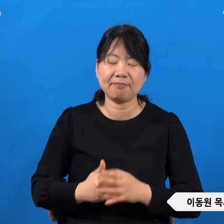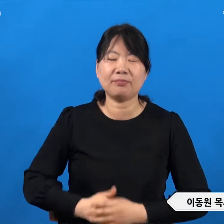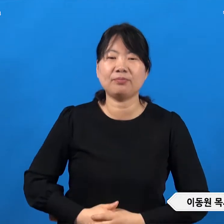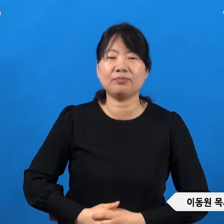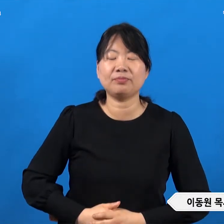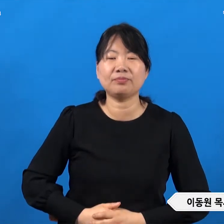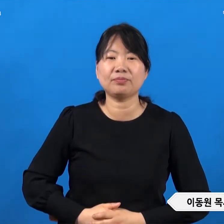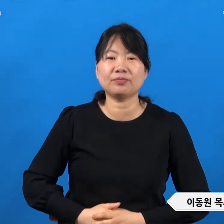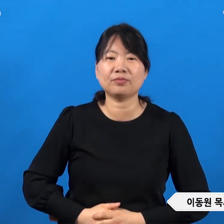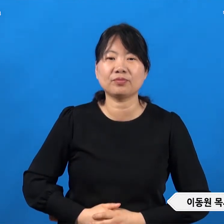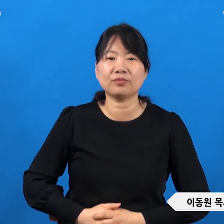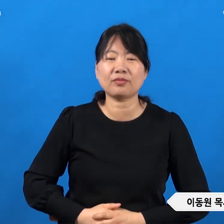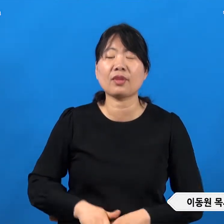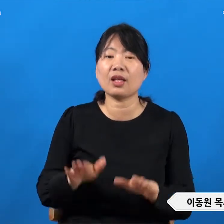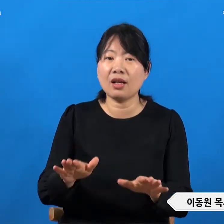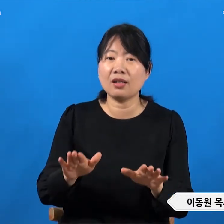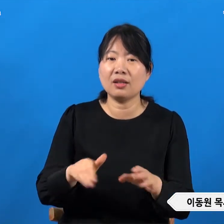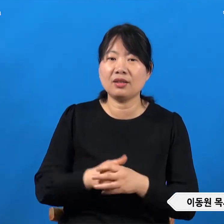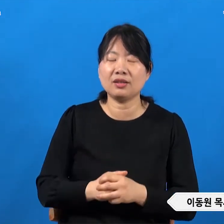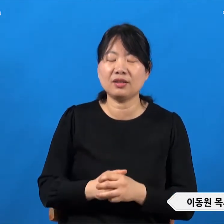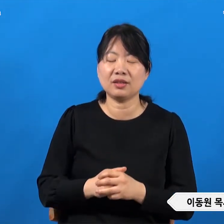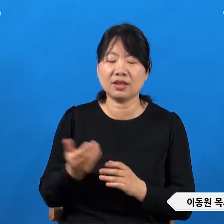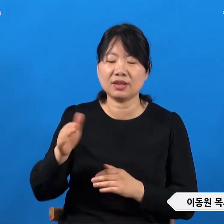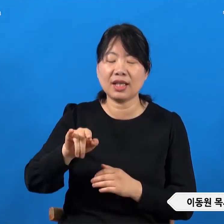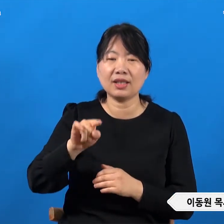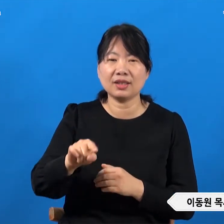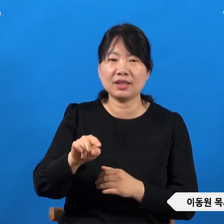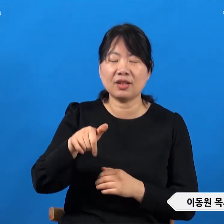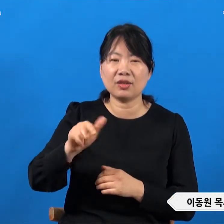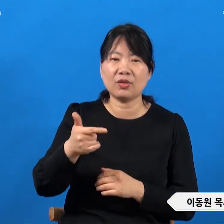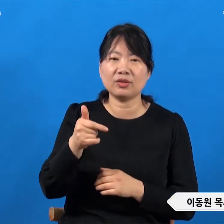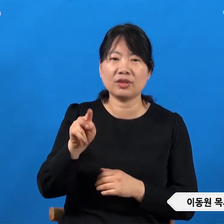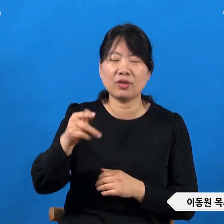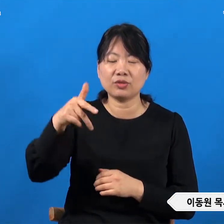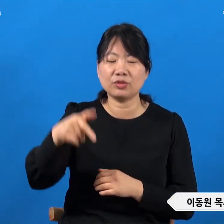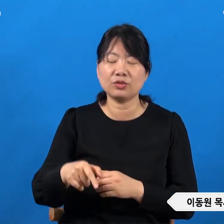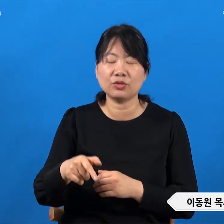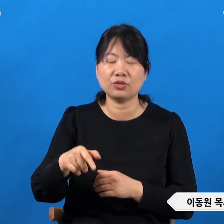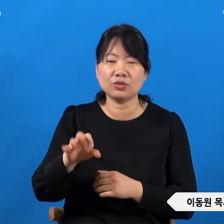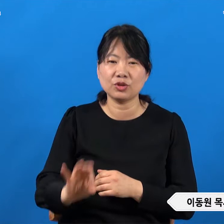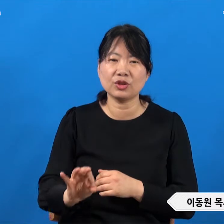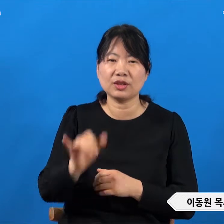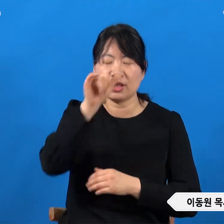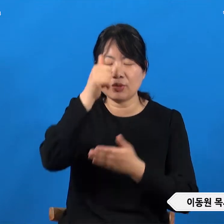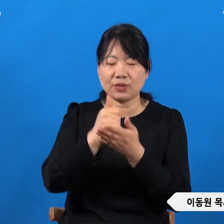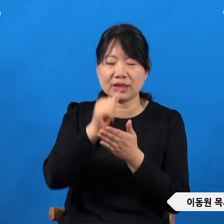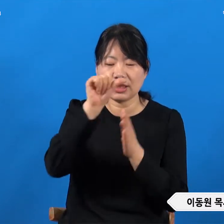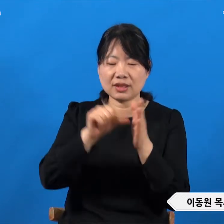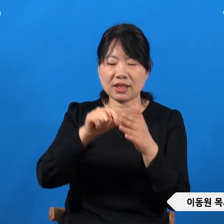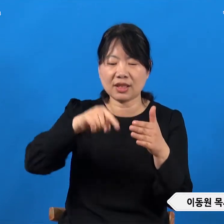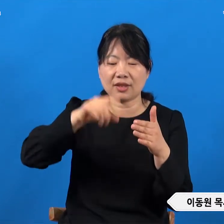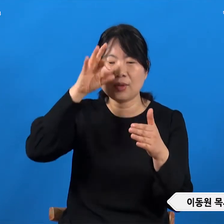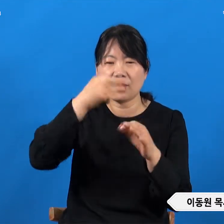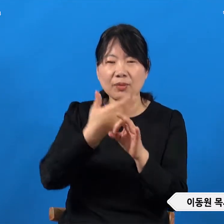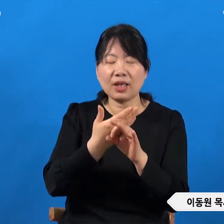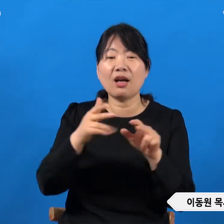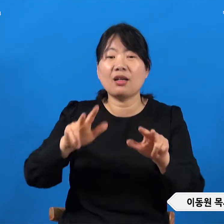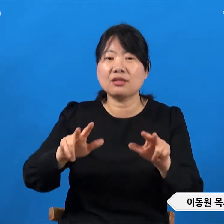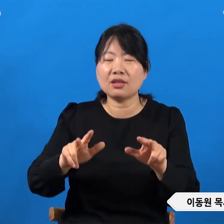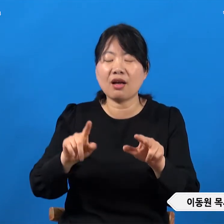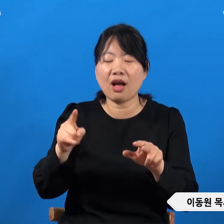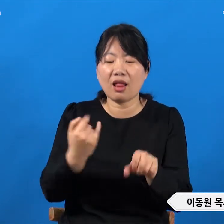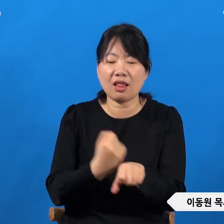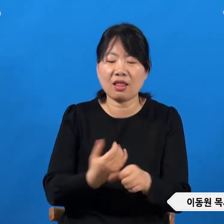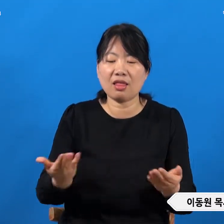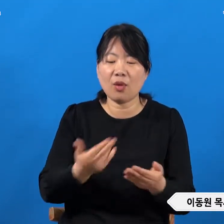사실입니다. 자, 그런데 이 권현중 장로님의 생애 속에는 더 이상 아무것도 할